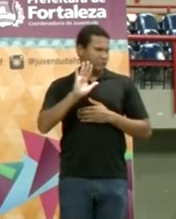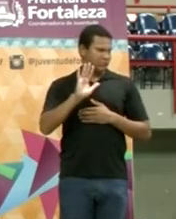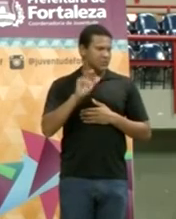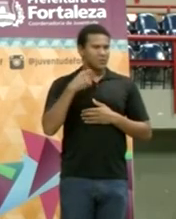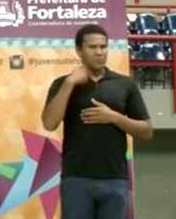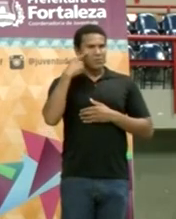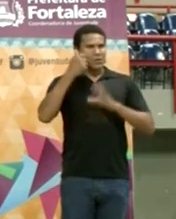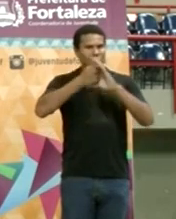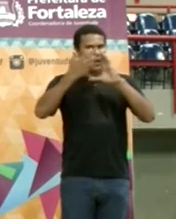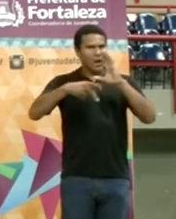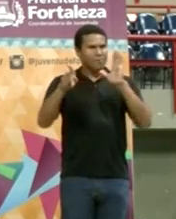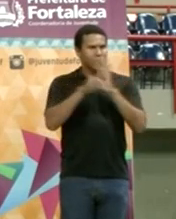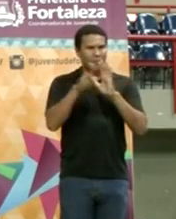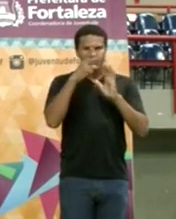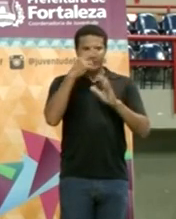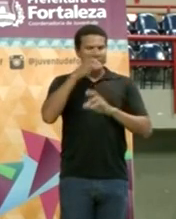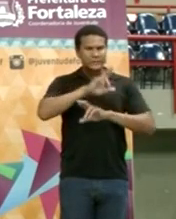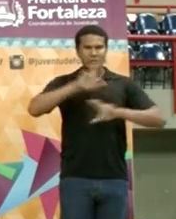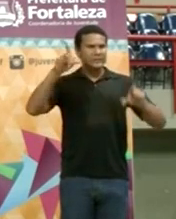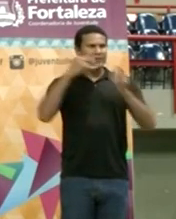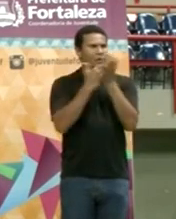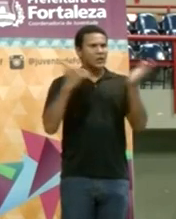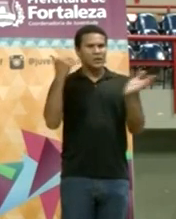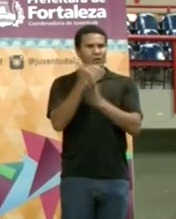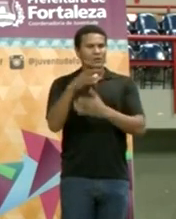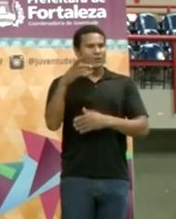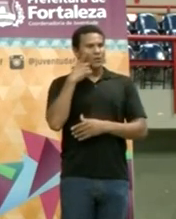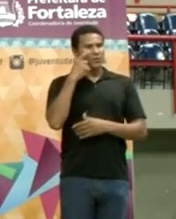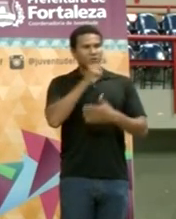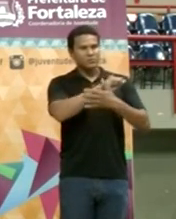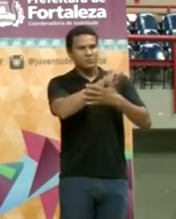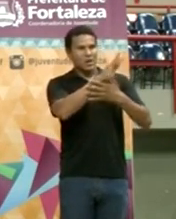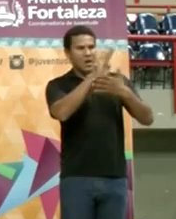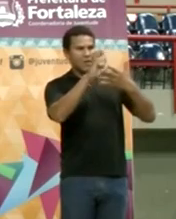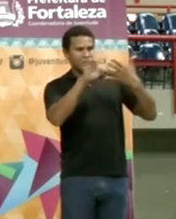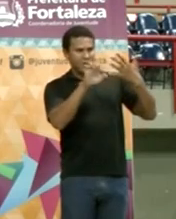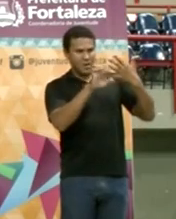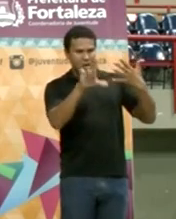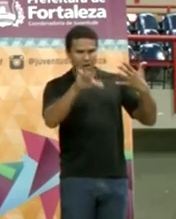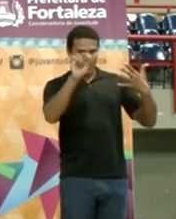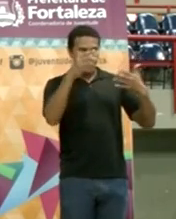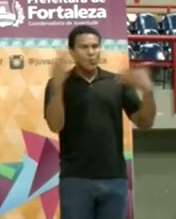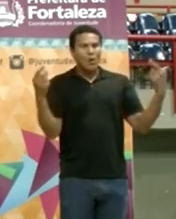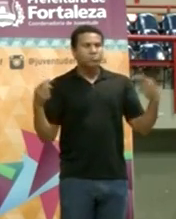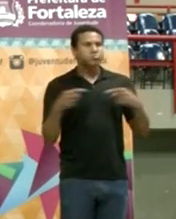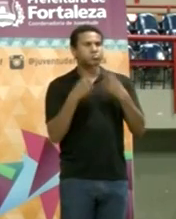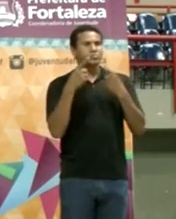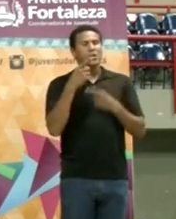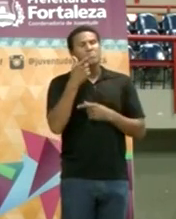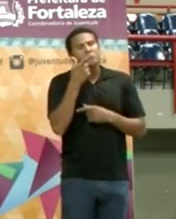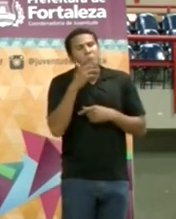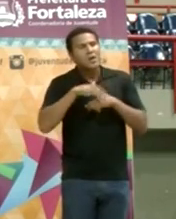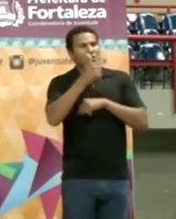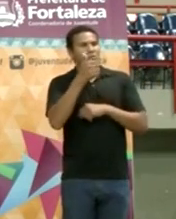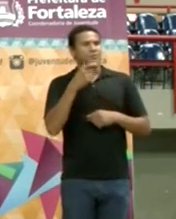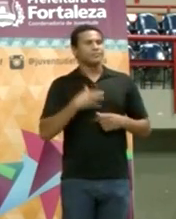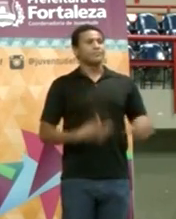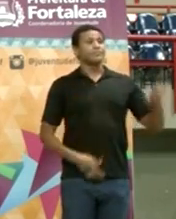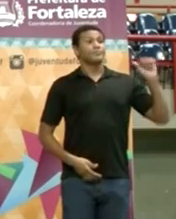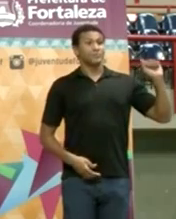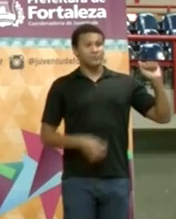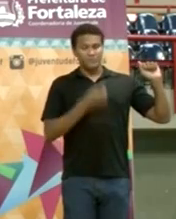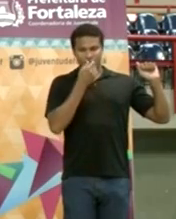características típicas dos demais vírus, assinale a alternativa que contém a sugestão mais razoável. Letra A,